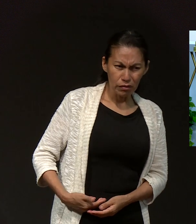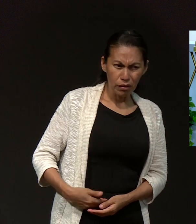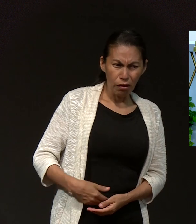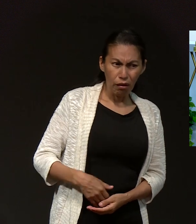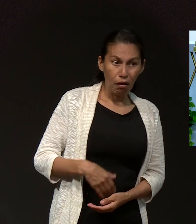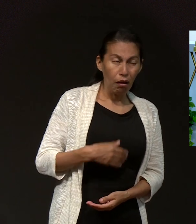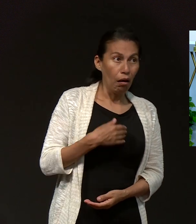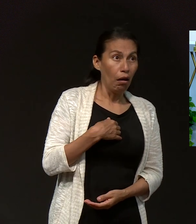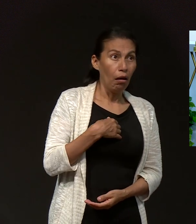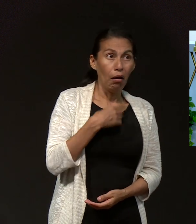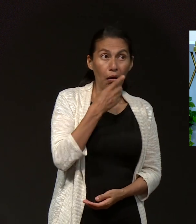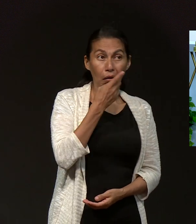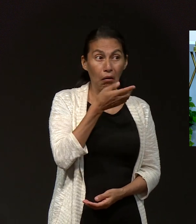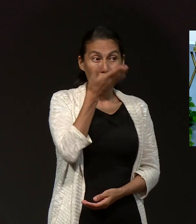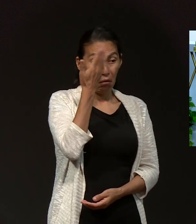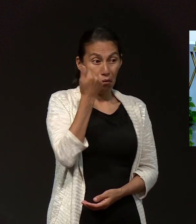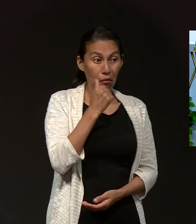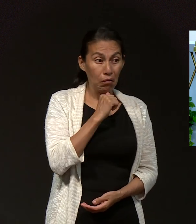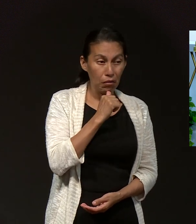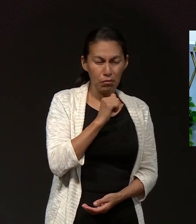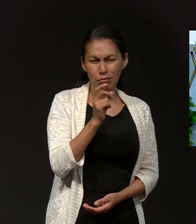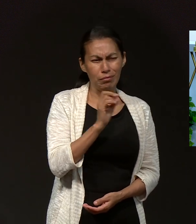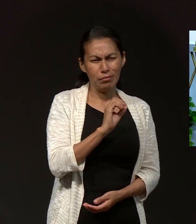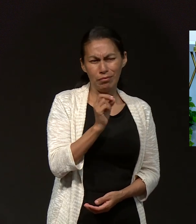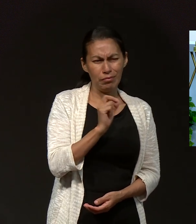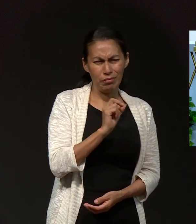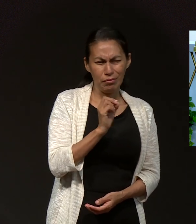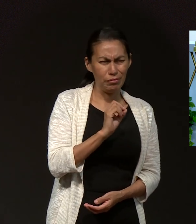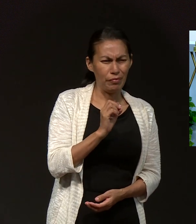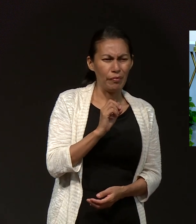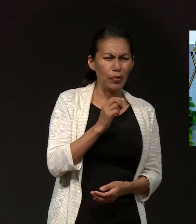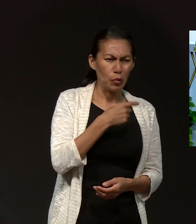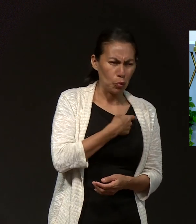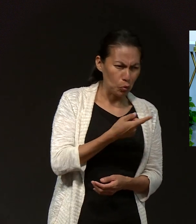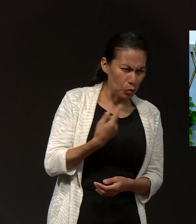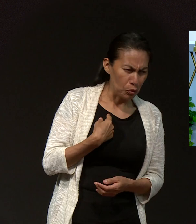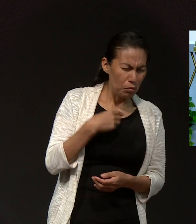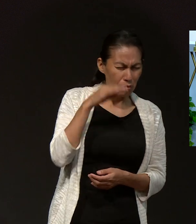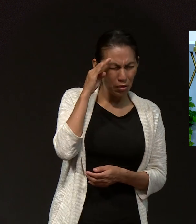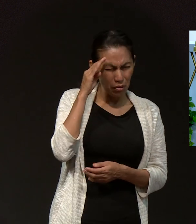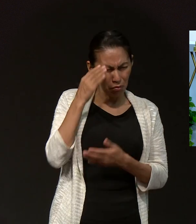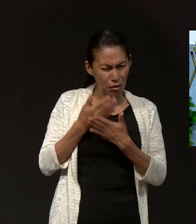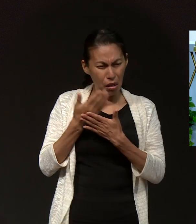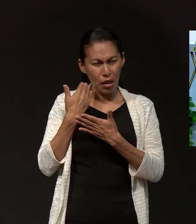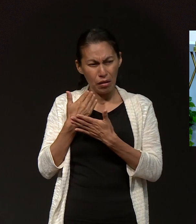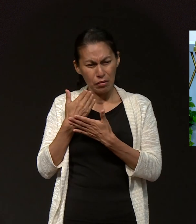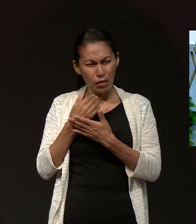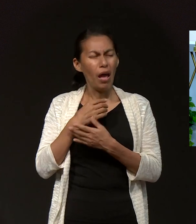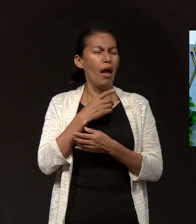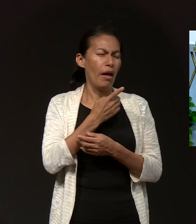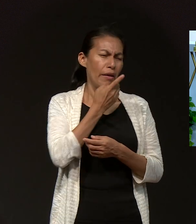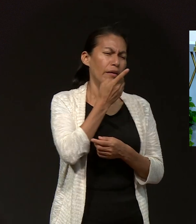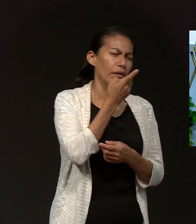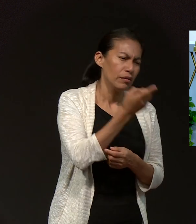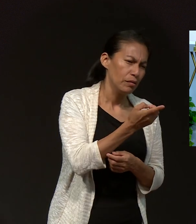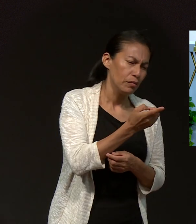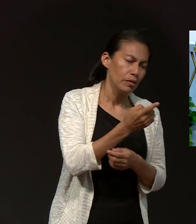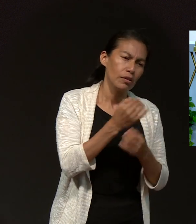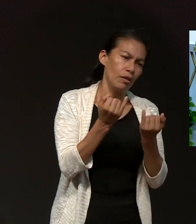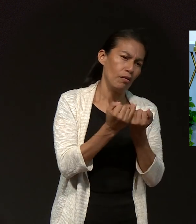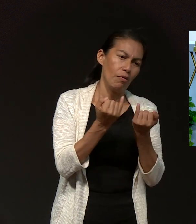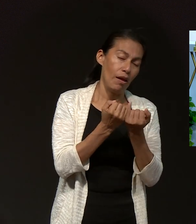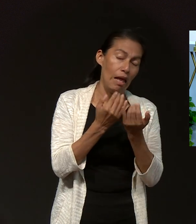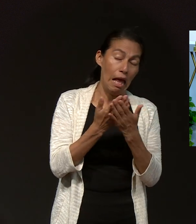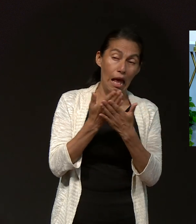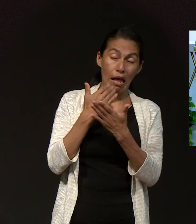decirle. No, uno va sabiendo qué es lo que tiene en mente. Y uno cuando se acerca a Dios en oración,